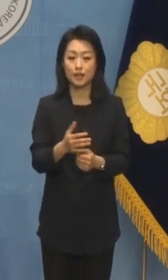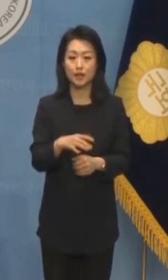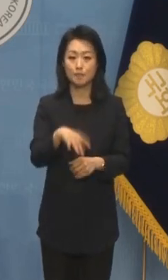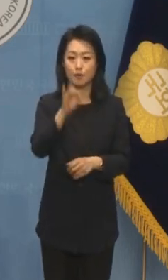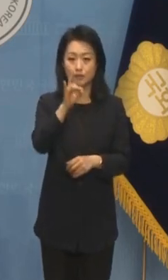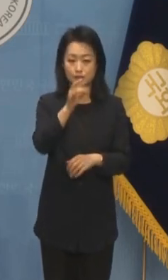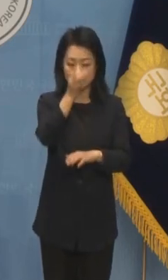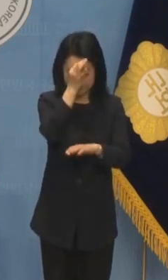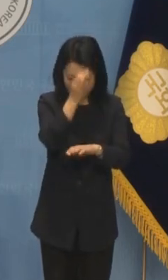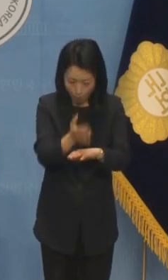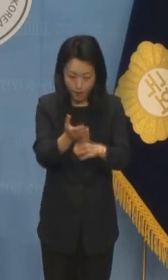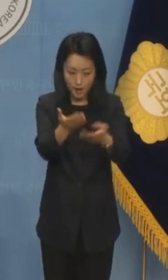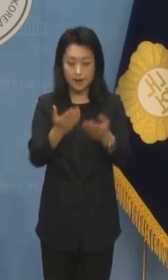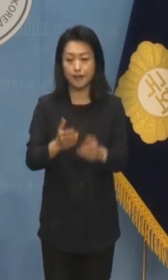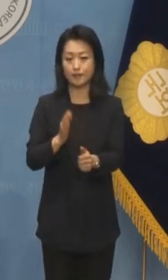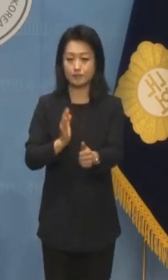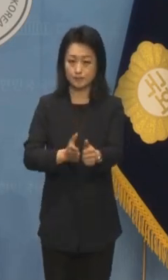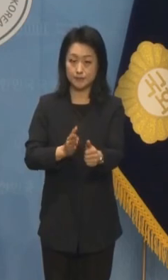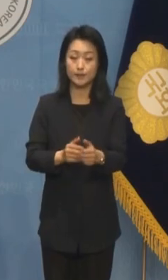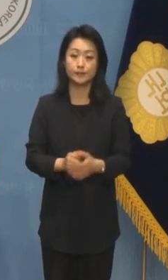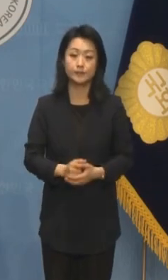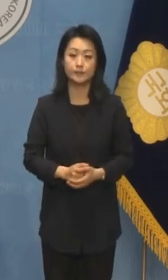숙여 사과해야 할 것입니다.